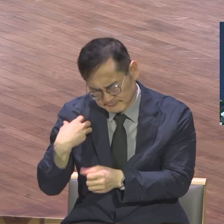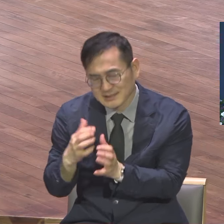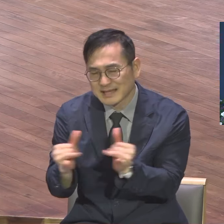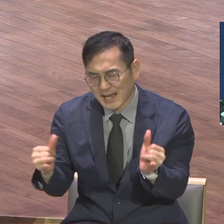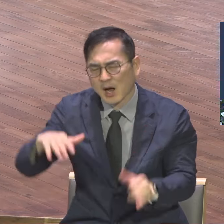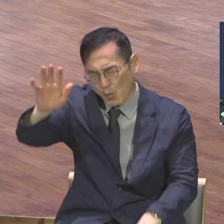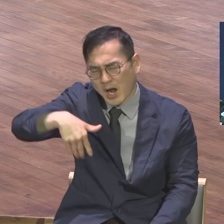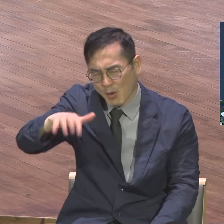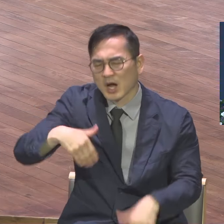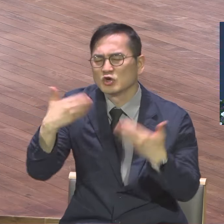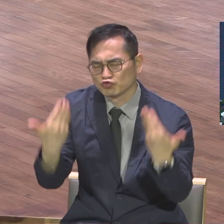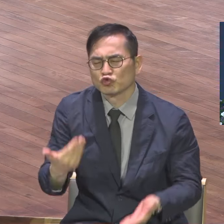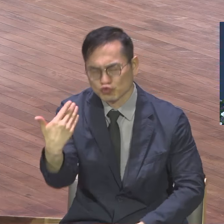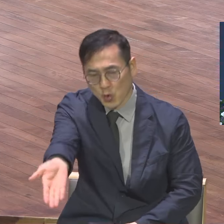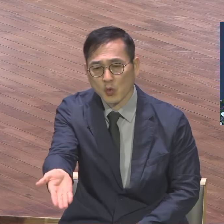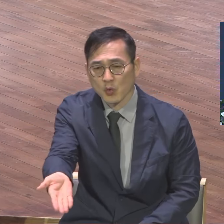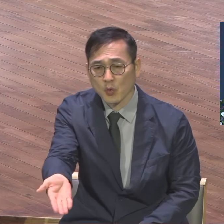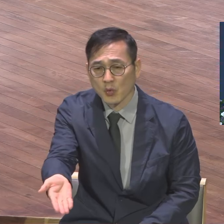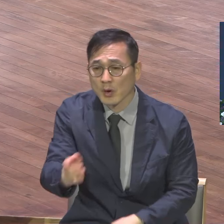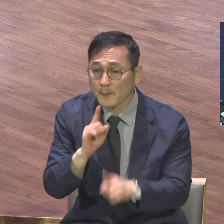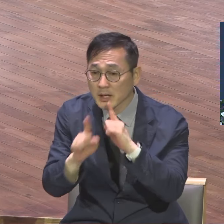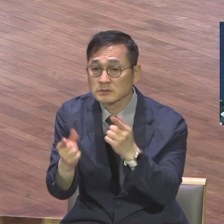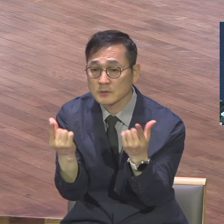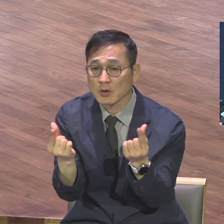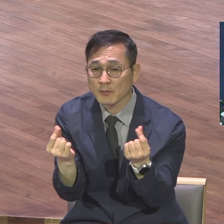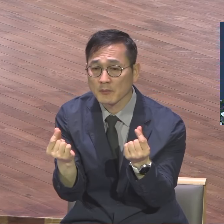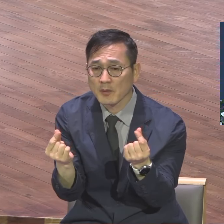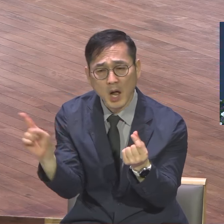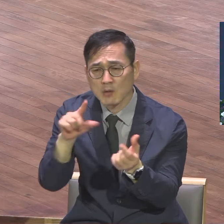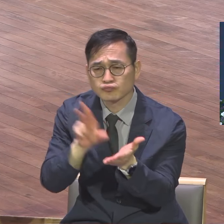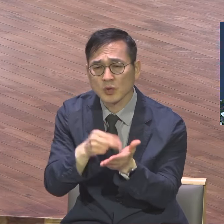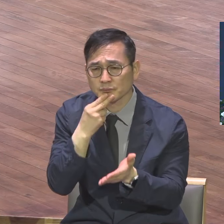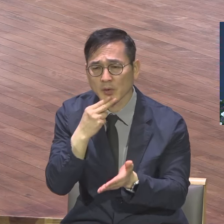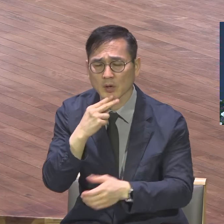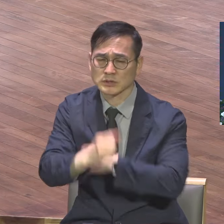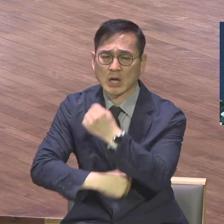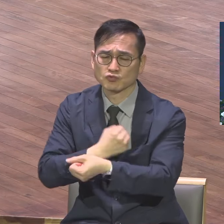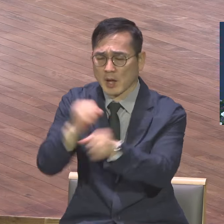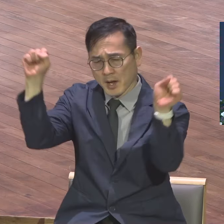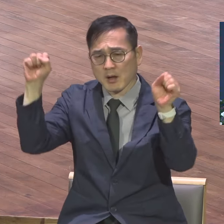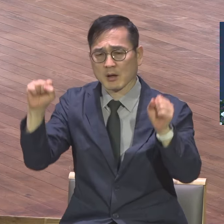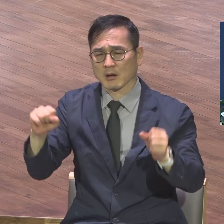아무 문제 없어. I'm okay, okay. Everybody's okay. 나 자유, 너 자유, 우리 자유.